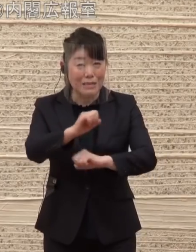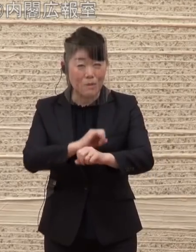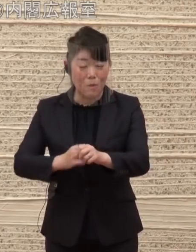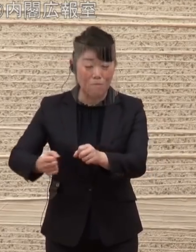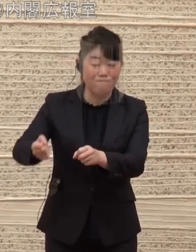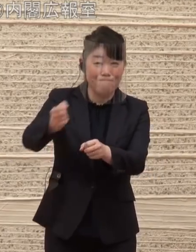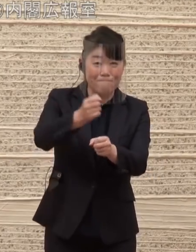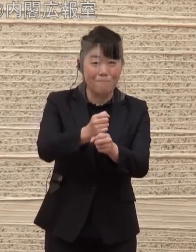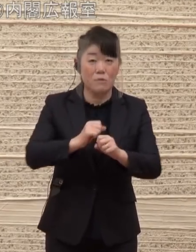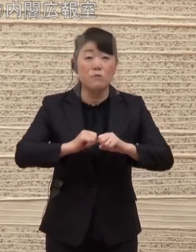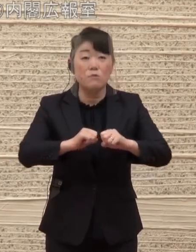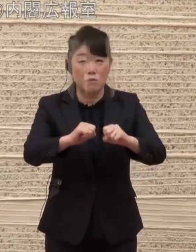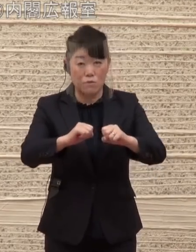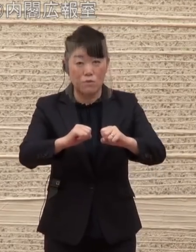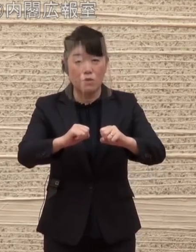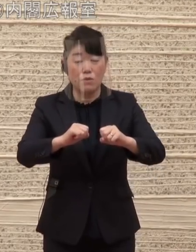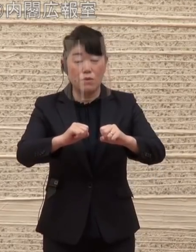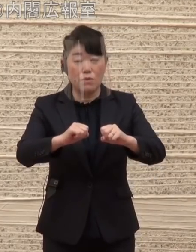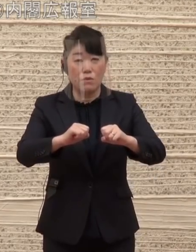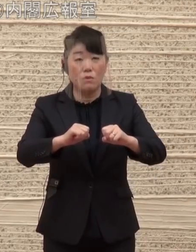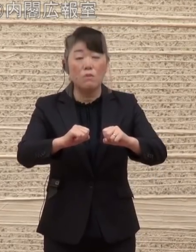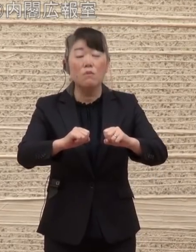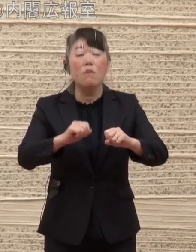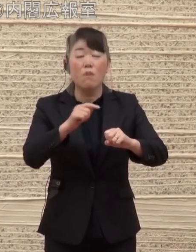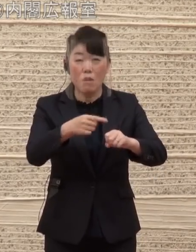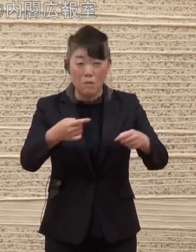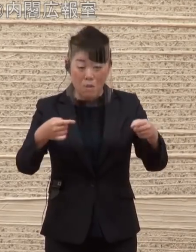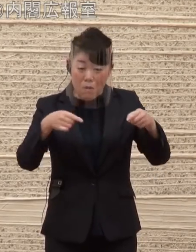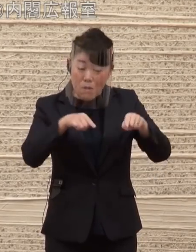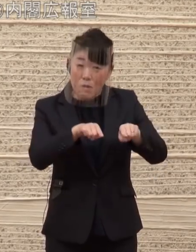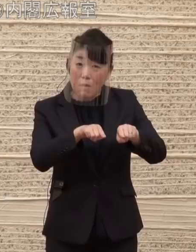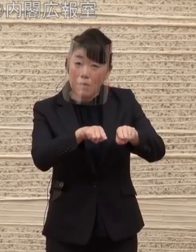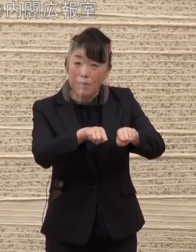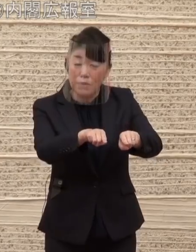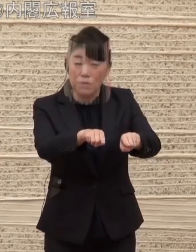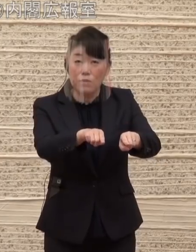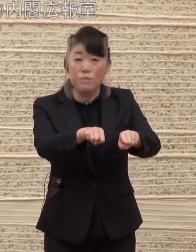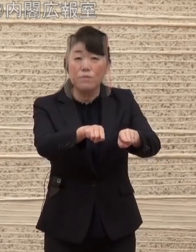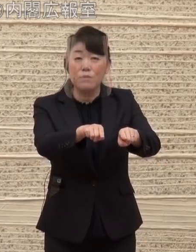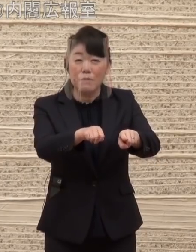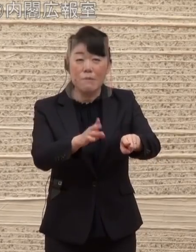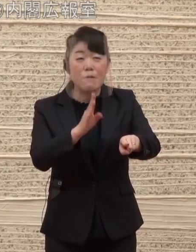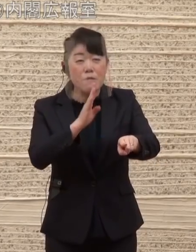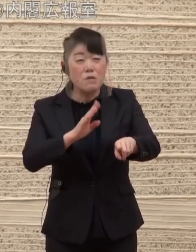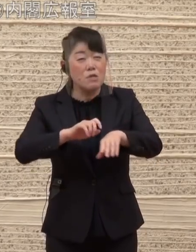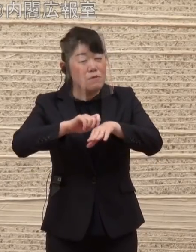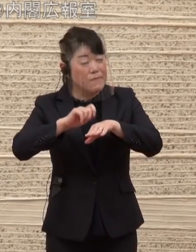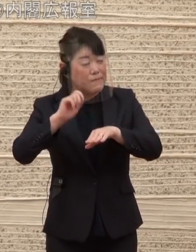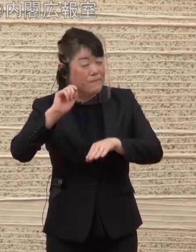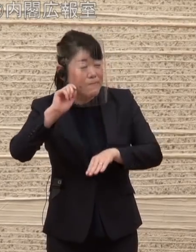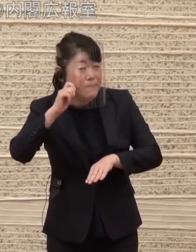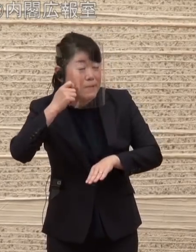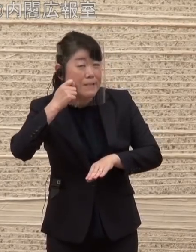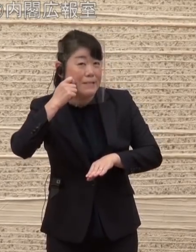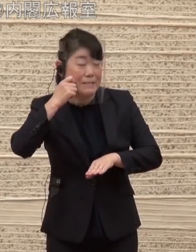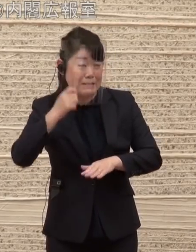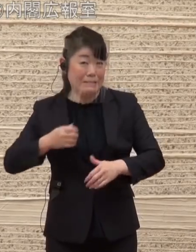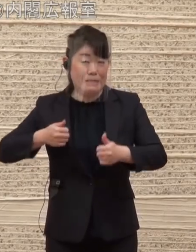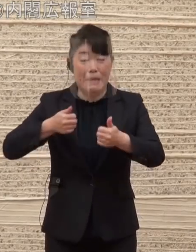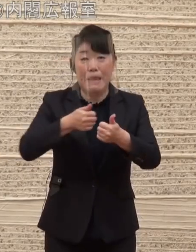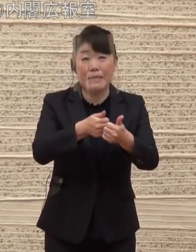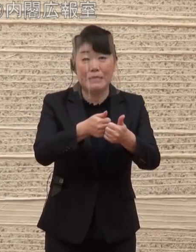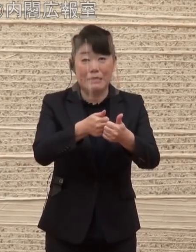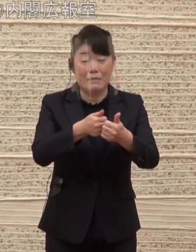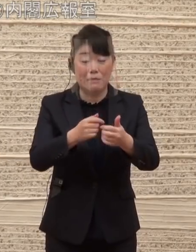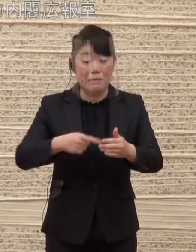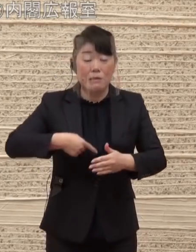いくこの両立は極めて難しいチャレンジであり次の流行